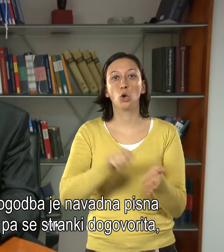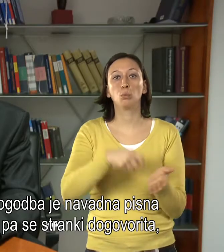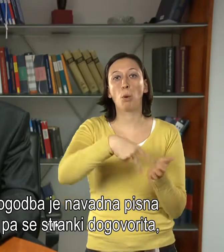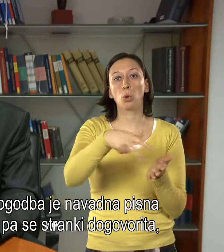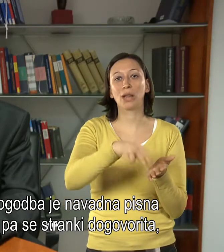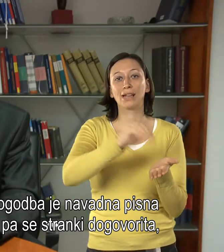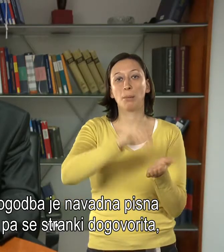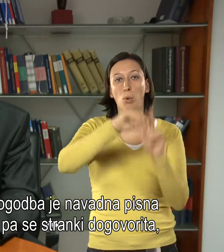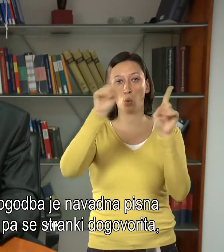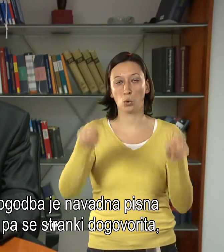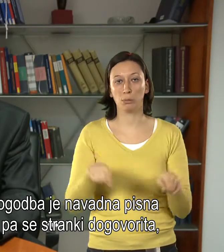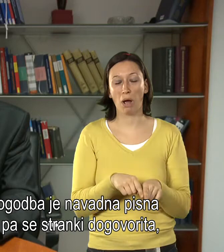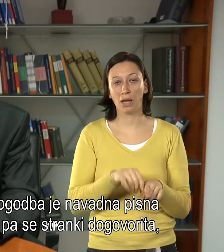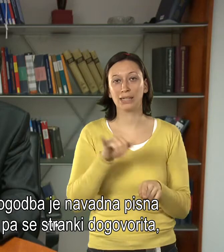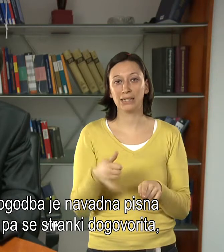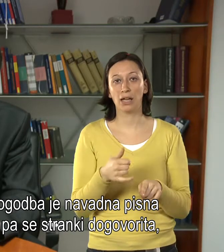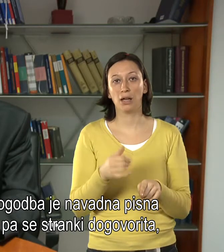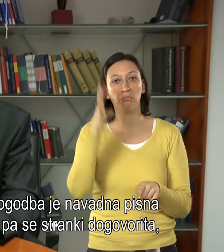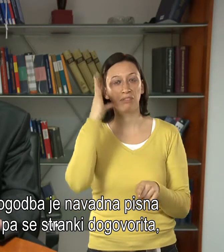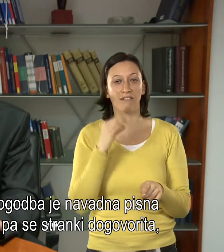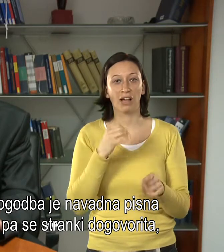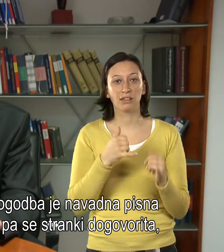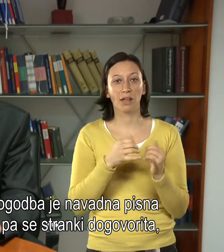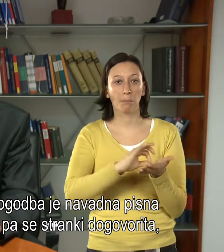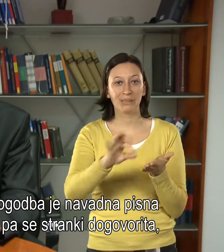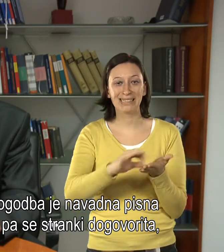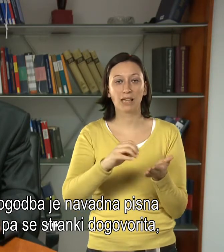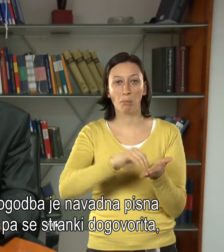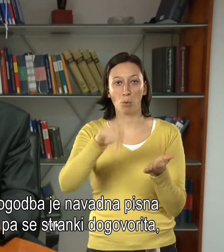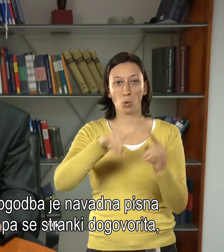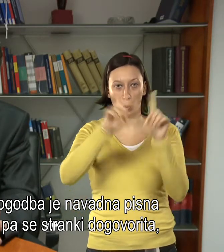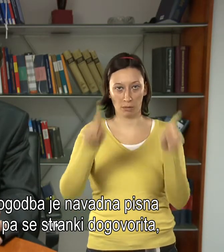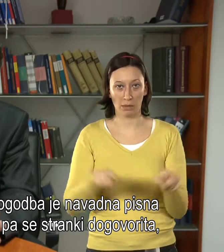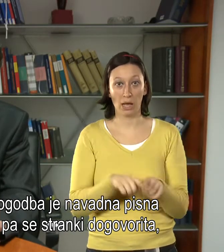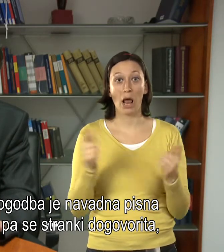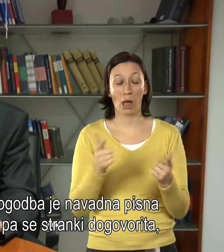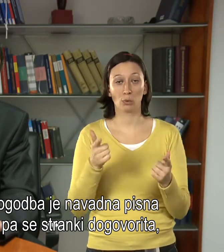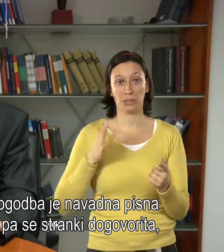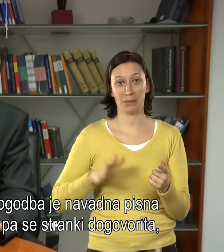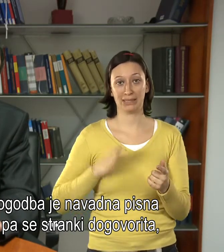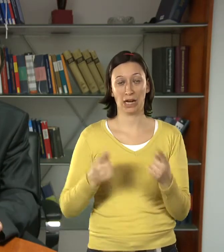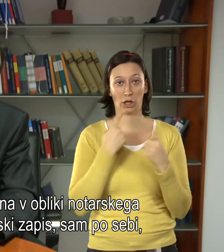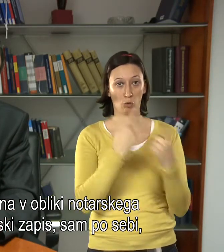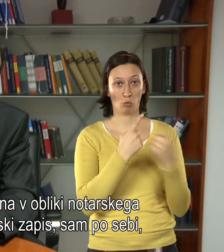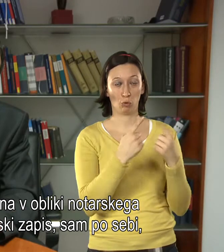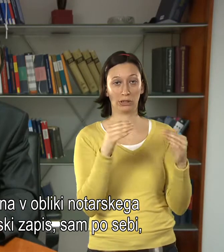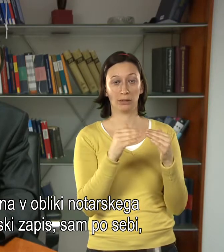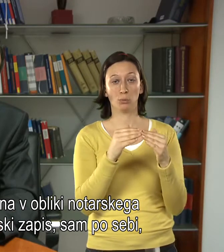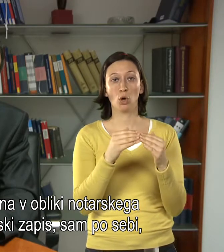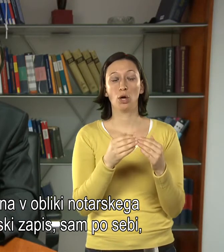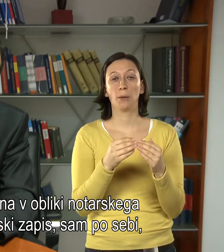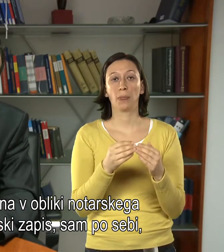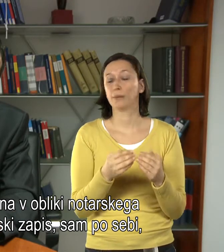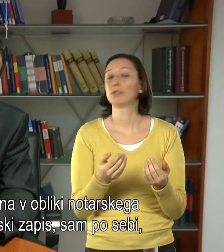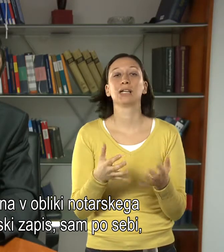Kupoprodajna pogodba je navadna pisna pogodba. Lahko se pa stranki dogovorite, da bo sklenjena v